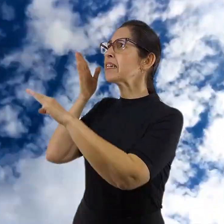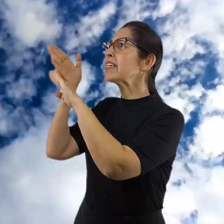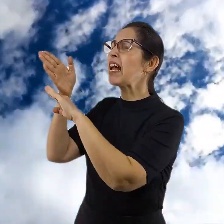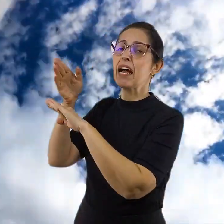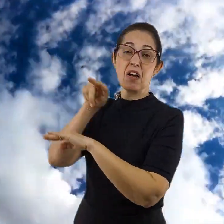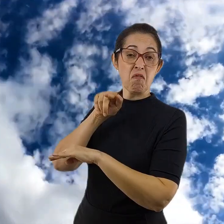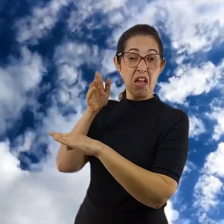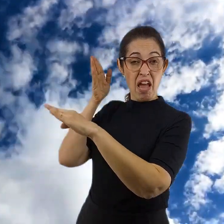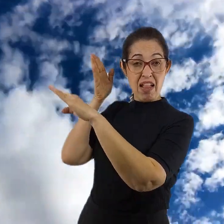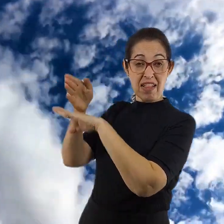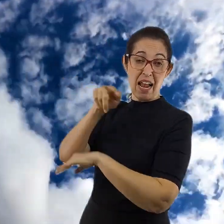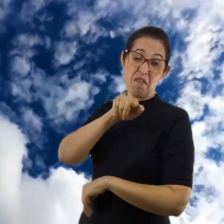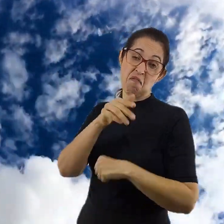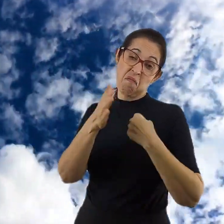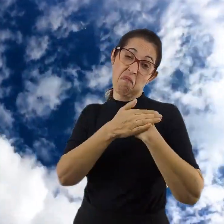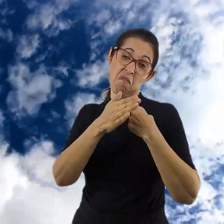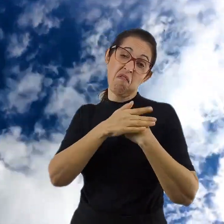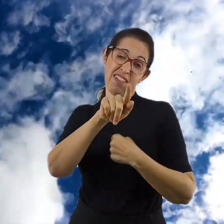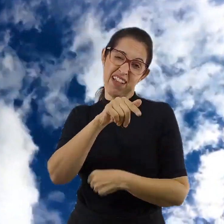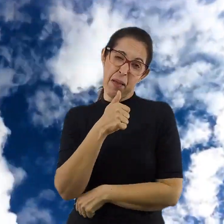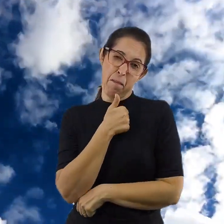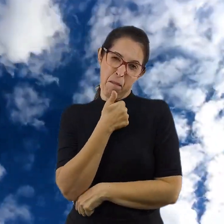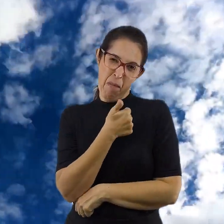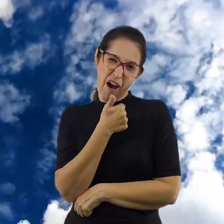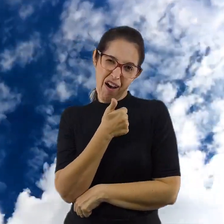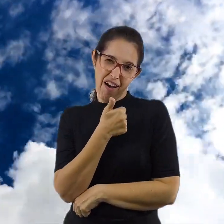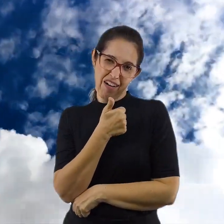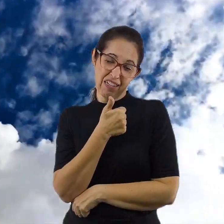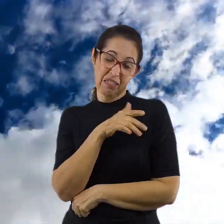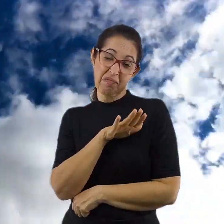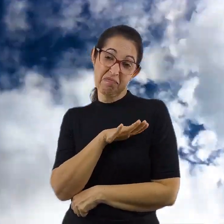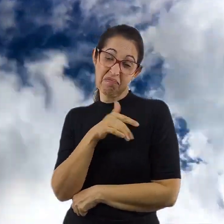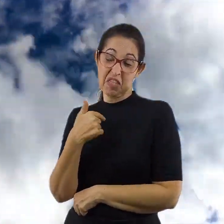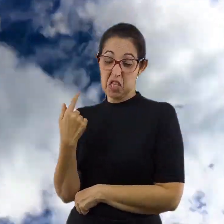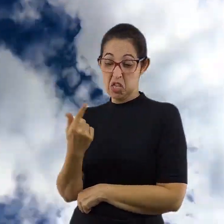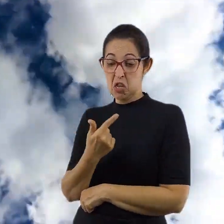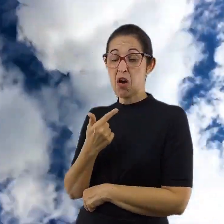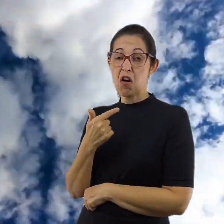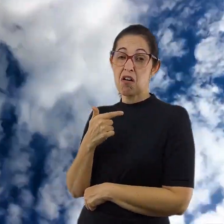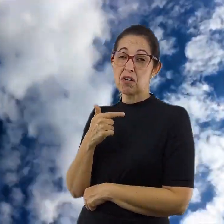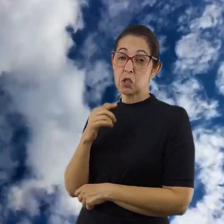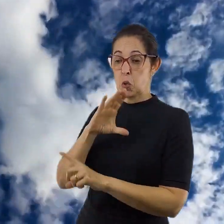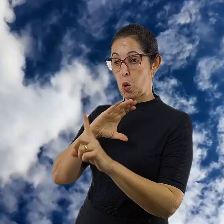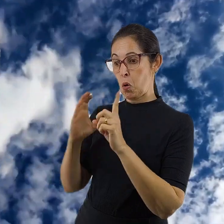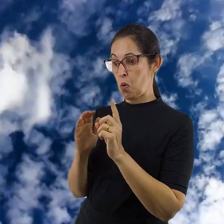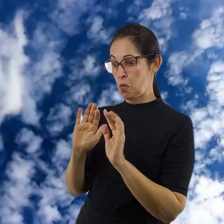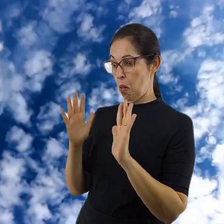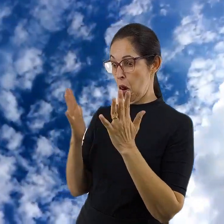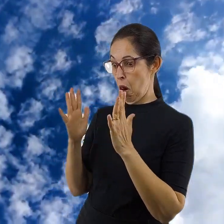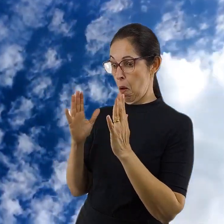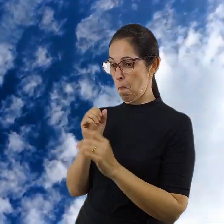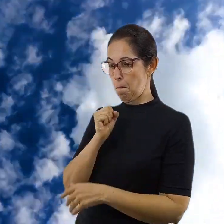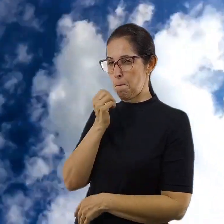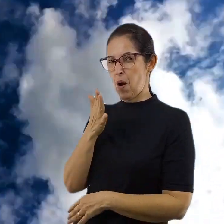Você não entra lá porque você é bonzinho. Nós não entramos lá porque o culto foi bonito. Não foi isso,